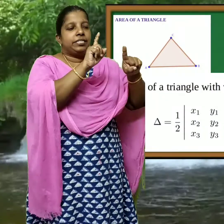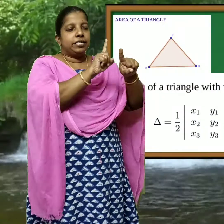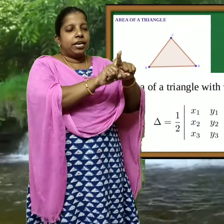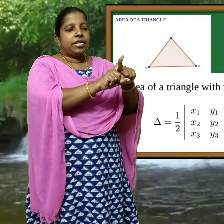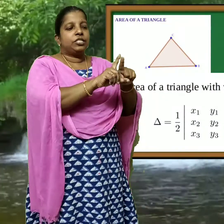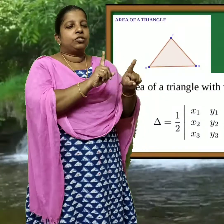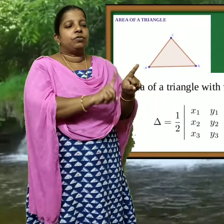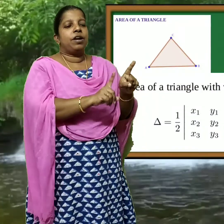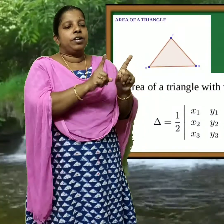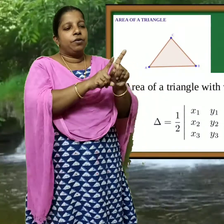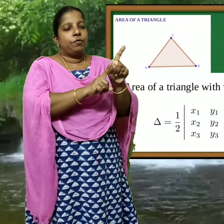Y1,